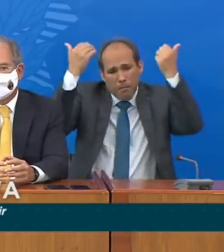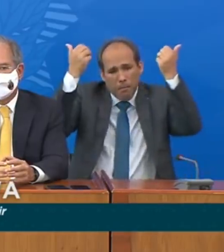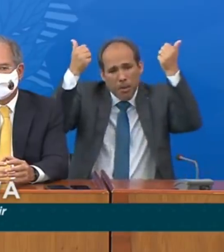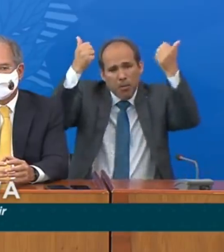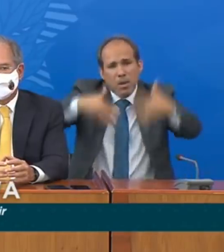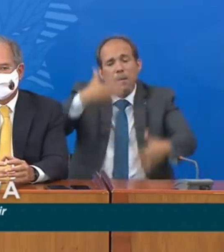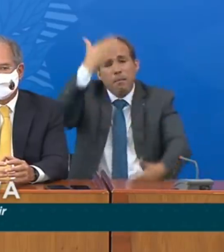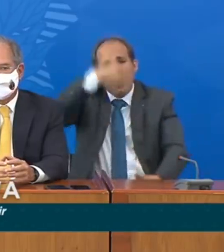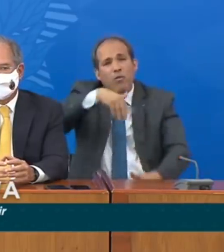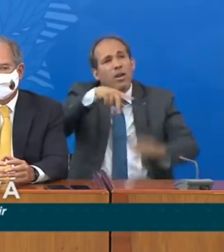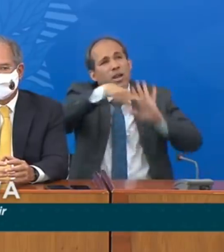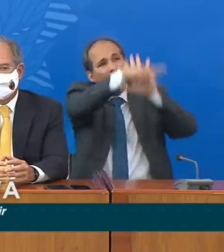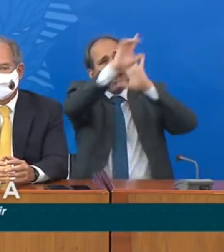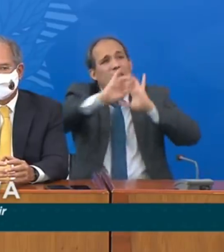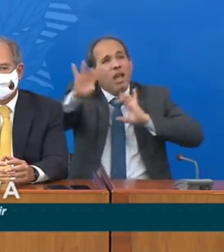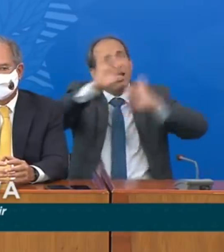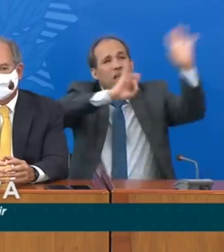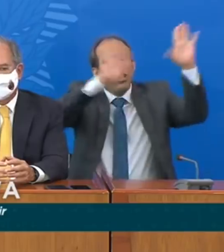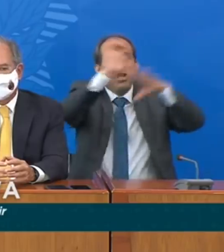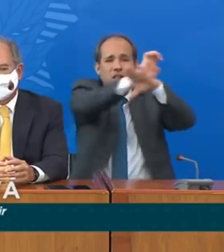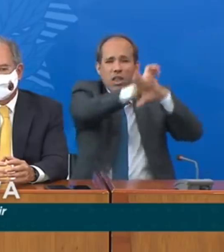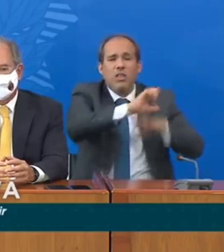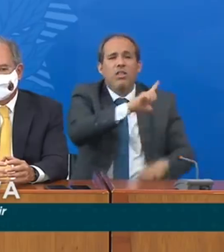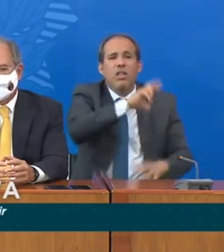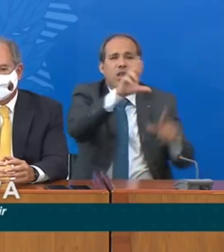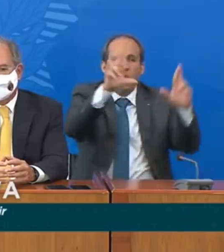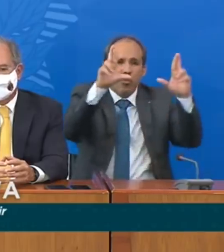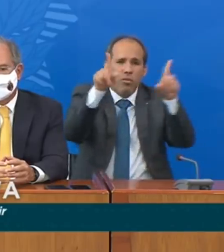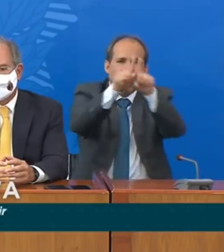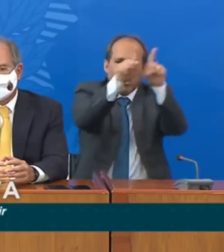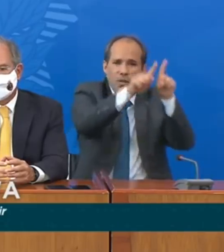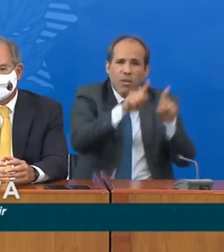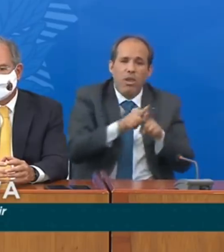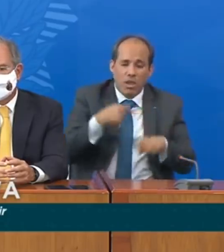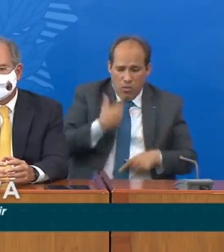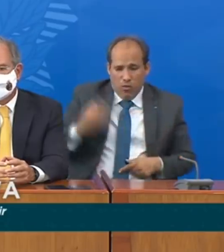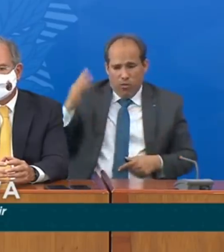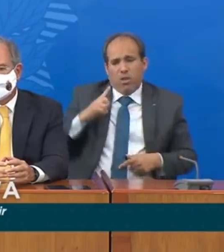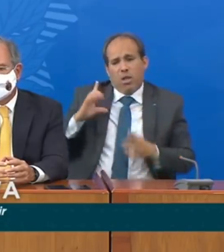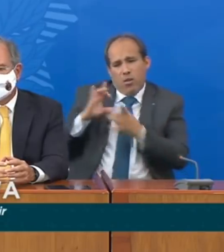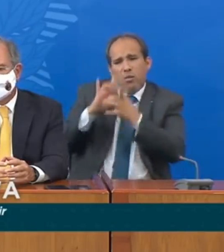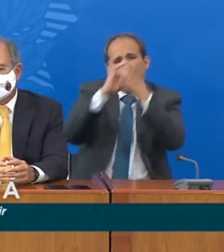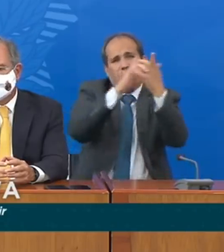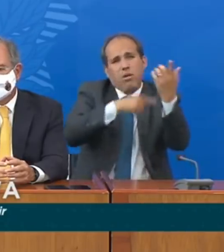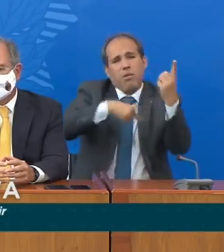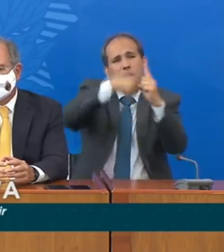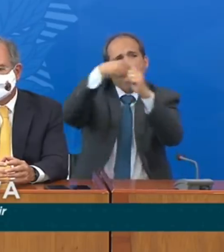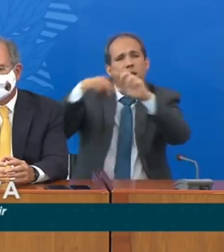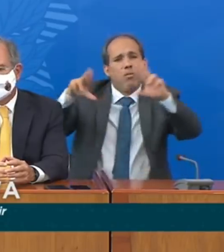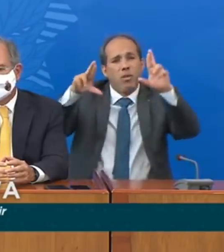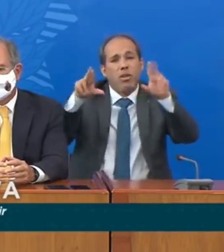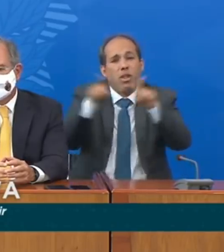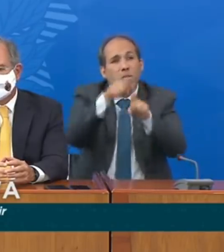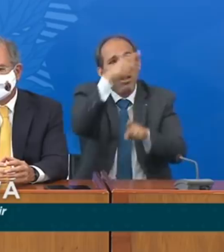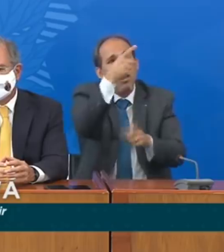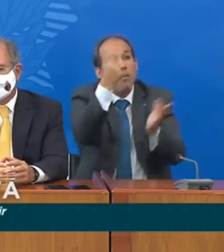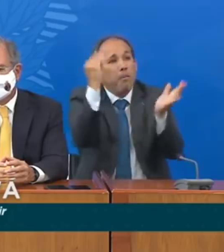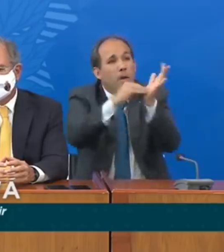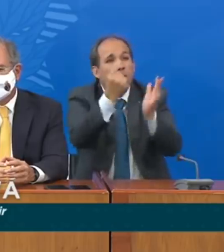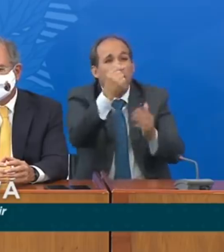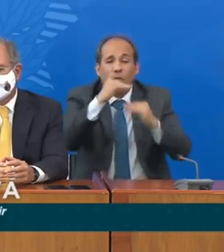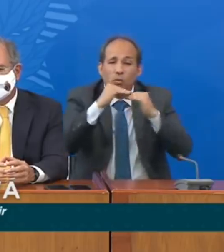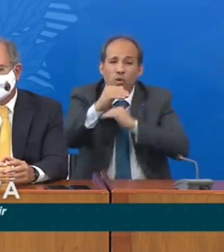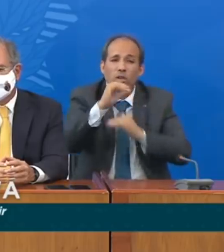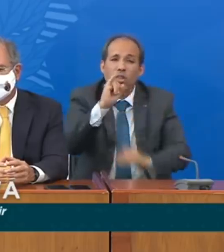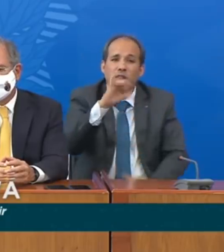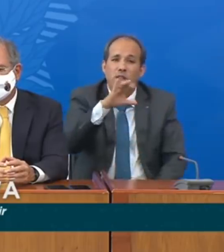e cada estado poderá fazer valer o valor fixo ou percentual para se cobrar ICMS. Se